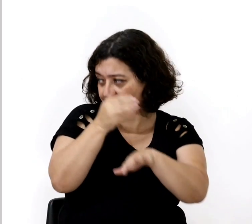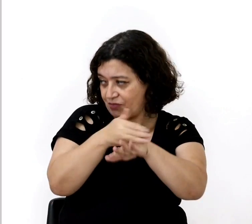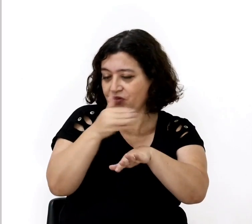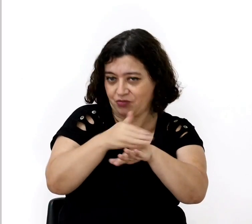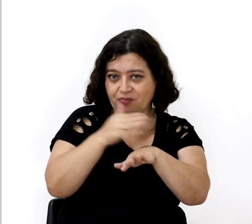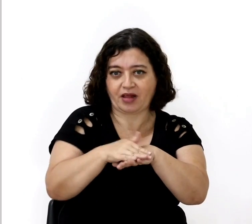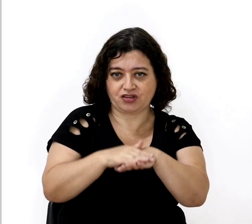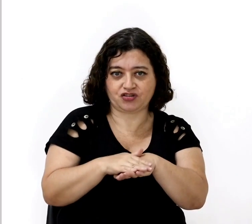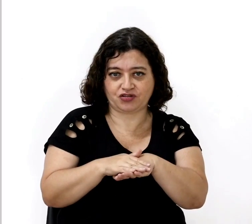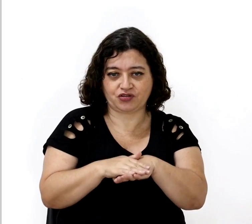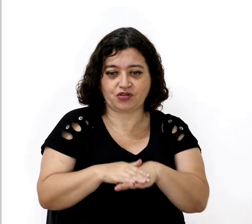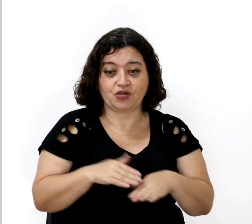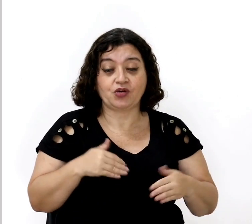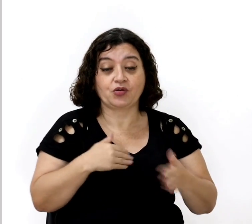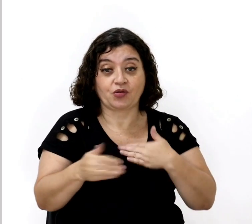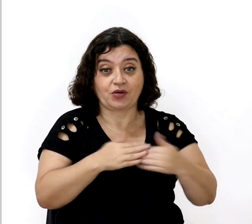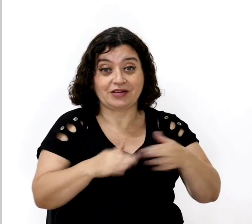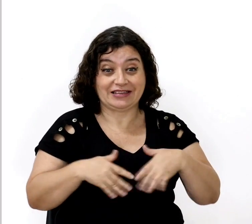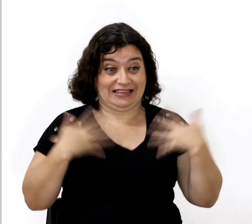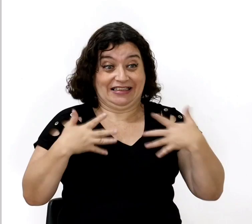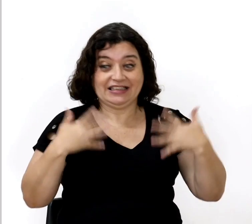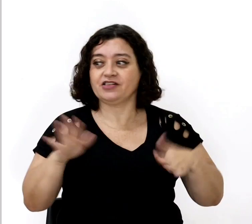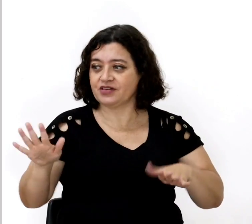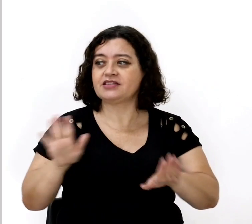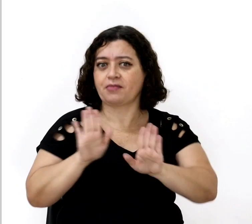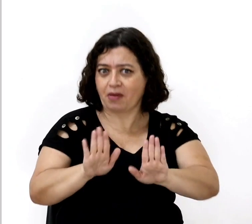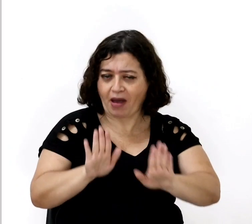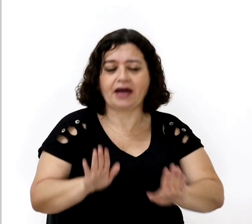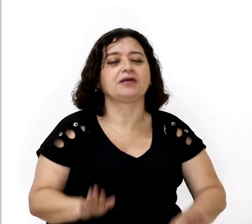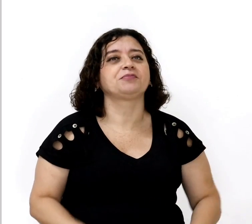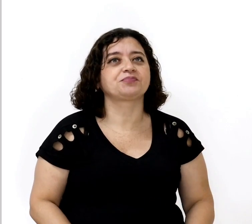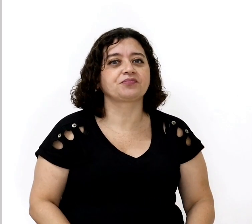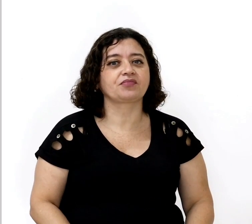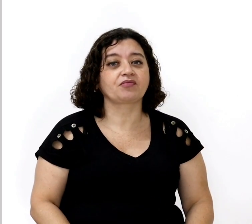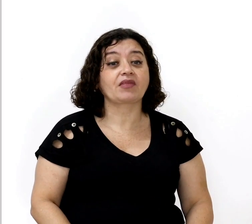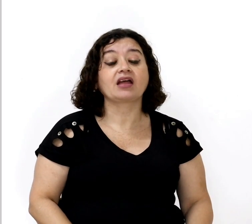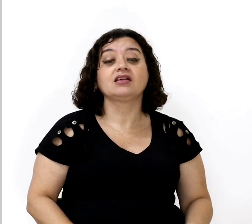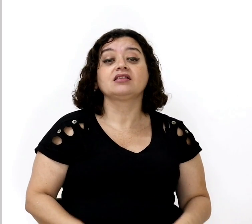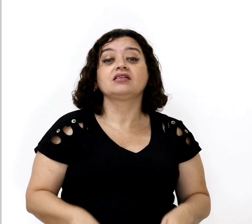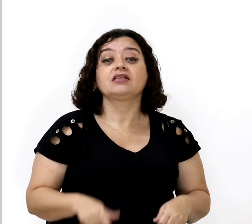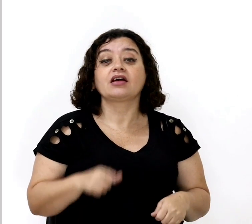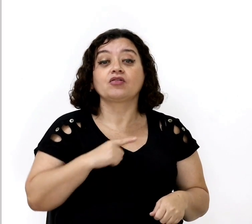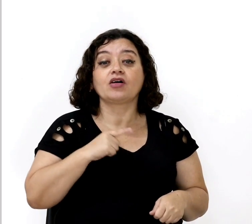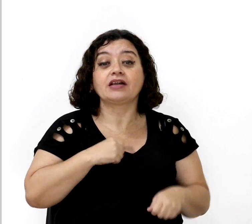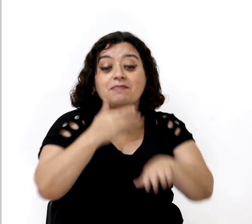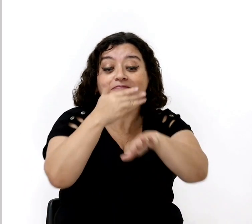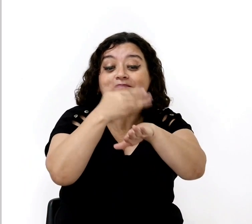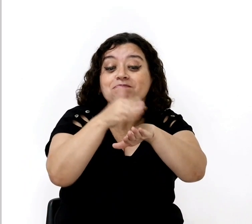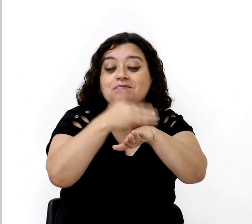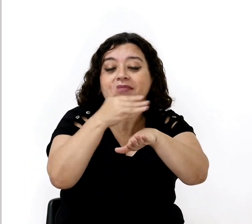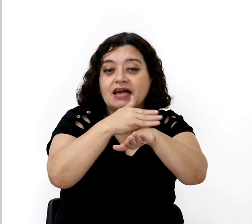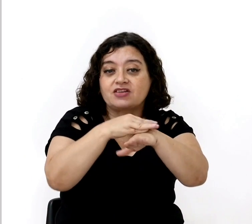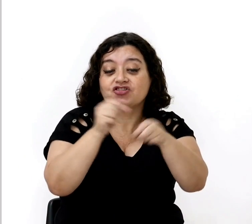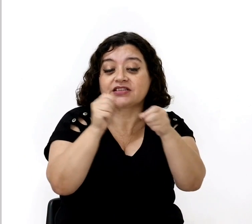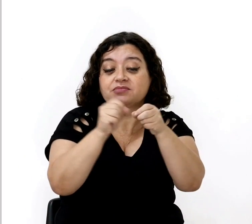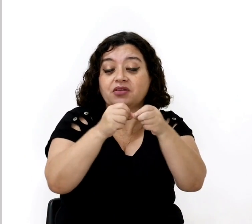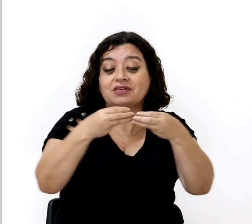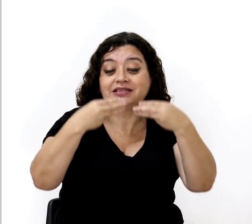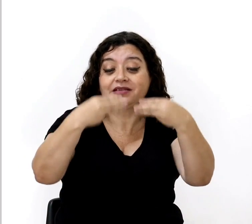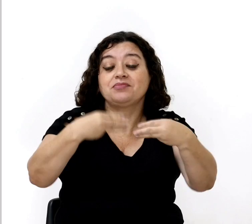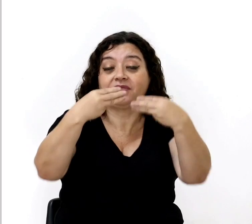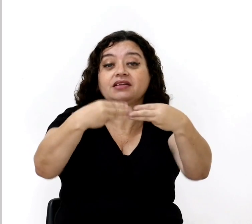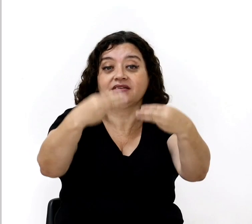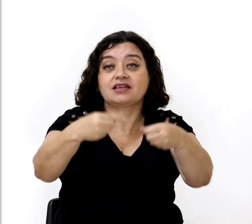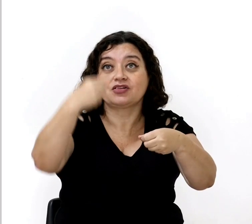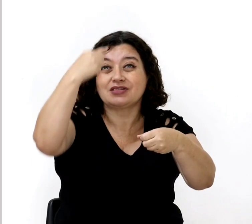me interrompe. Mas assim, algumas formas práticas para você fazer